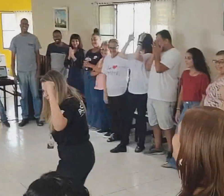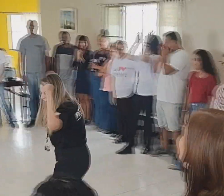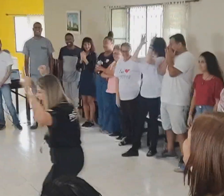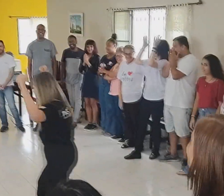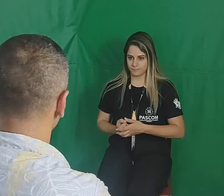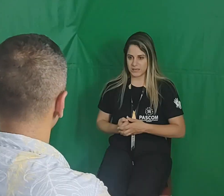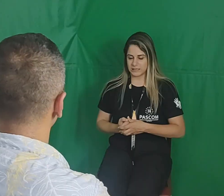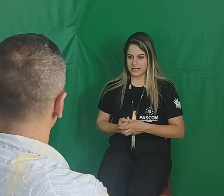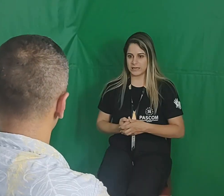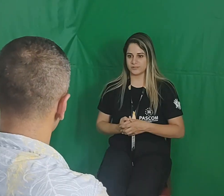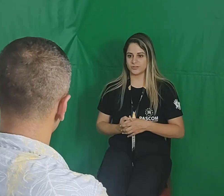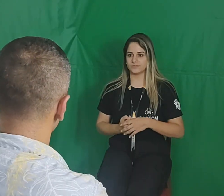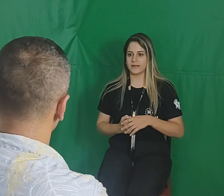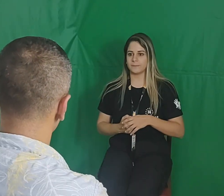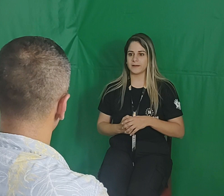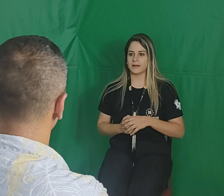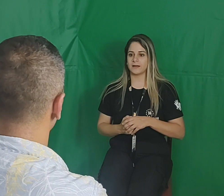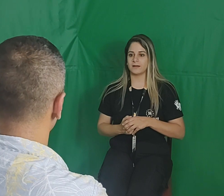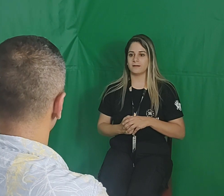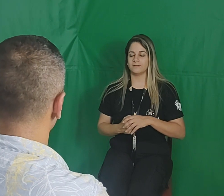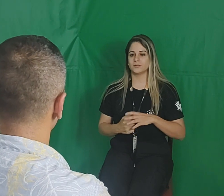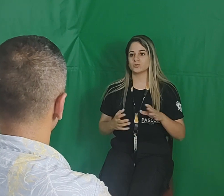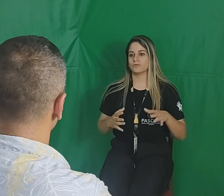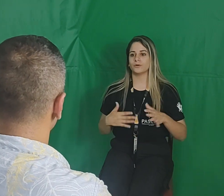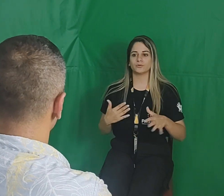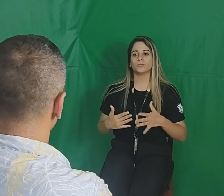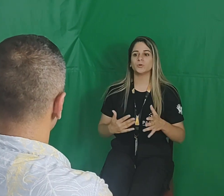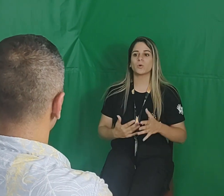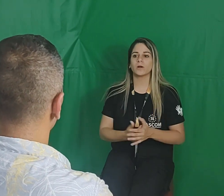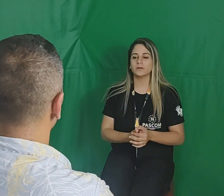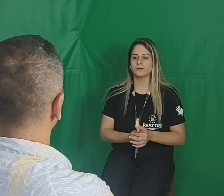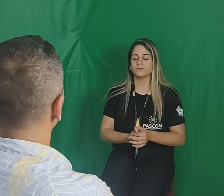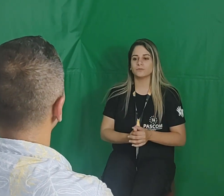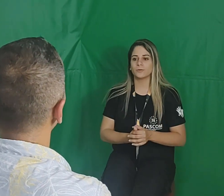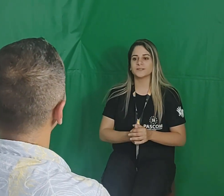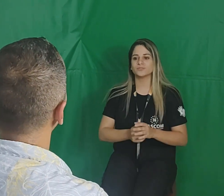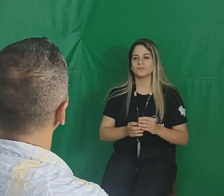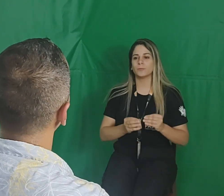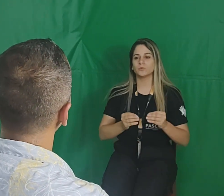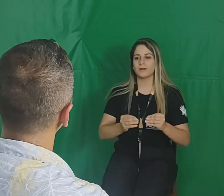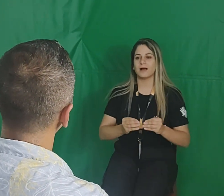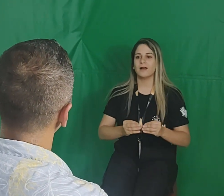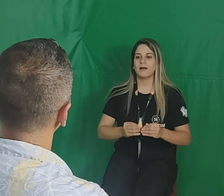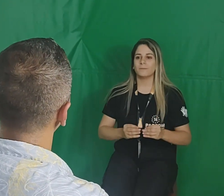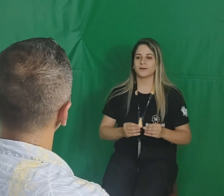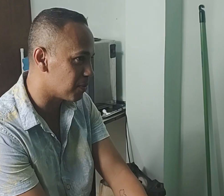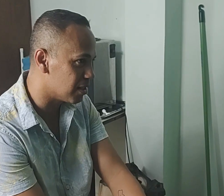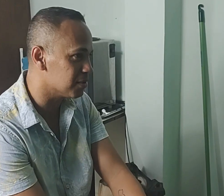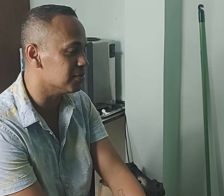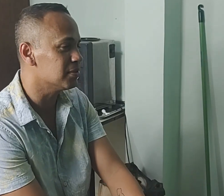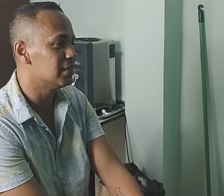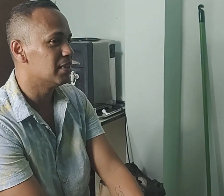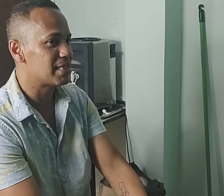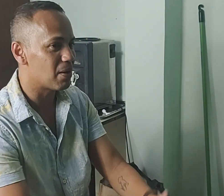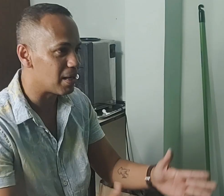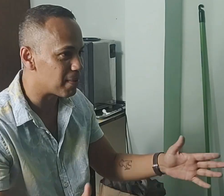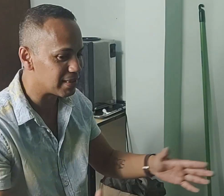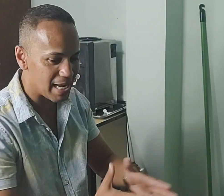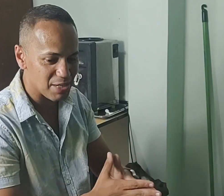Fernanda Lessa é intérprete em Libras e instrutora do curso. Ela nos contou sobre os primeiros passos da implantação de Libras